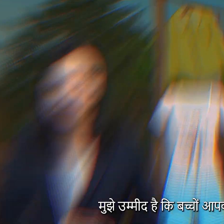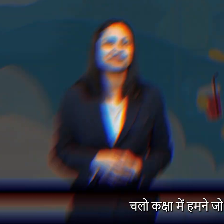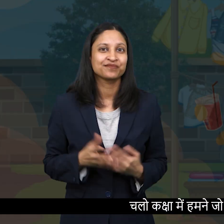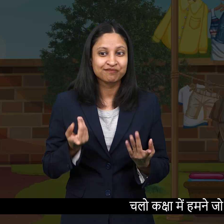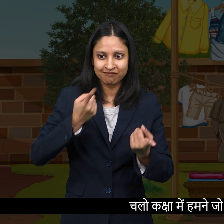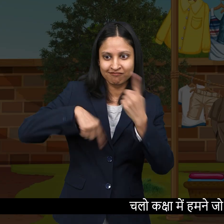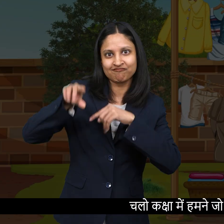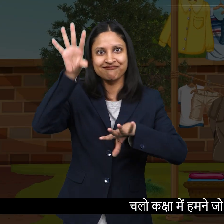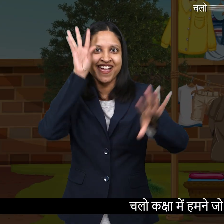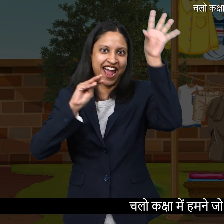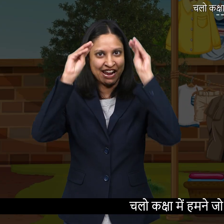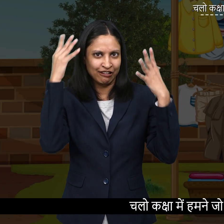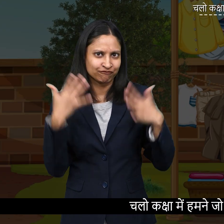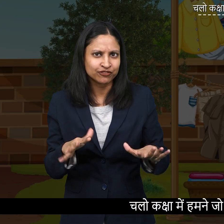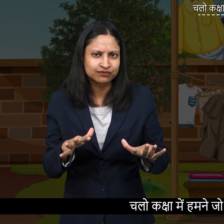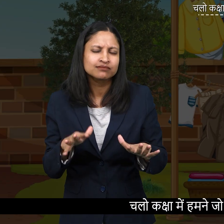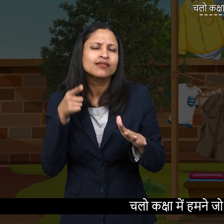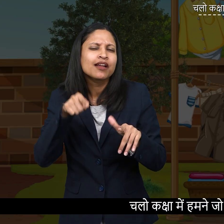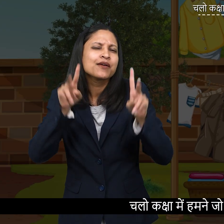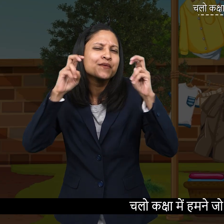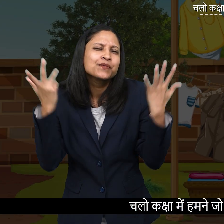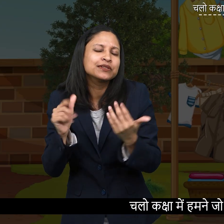चलो कक्षा में हमने जो सीखा उसे दोहराते हैं।